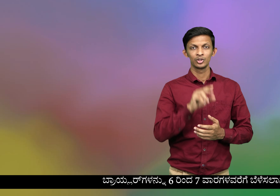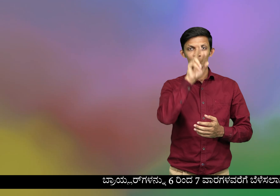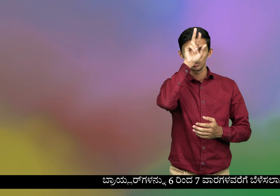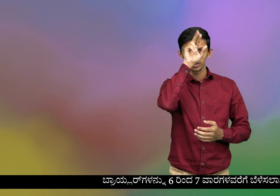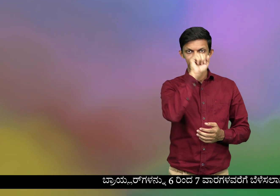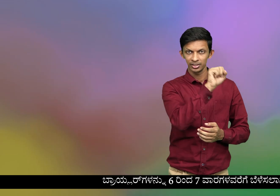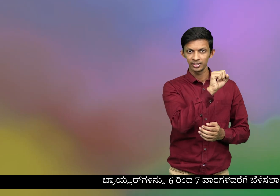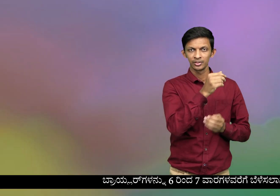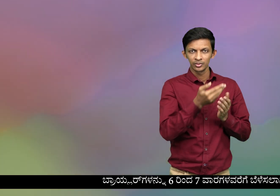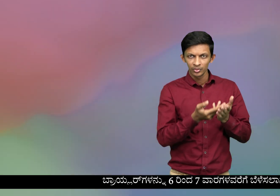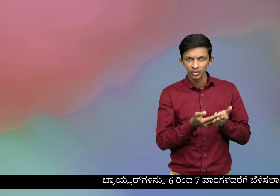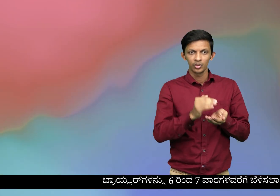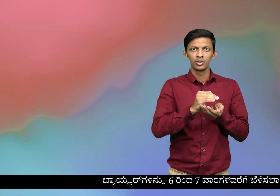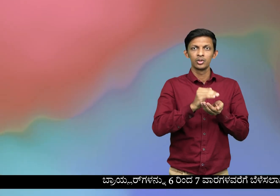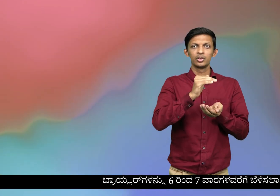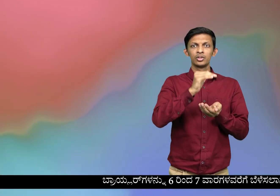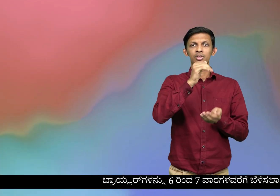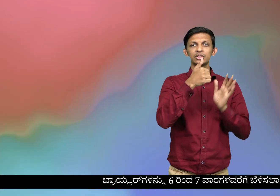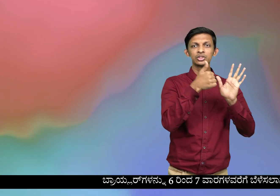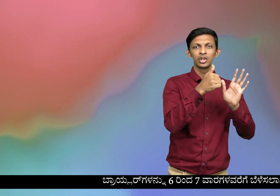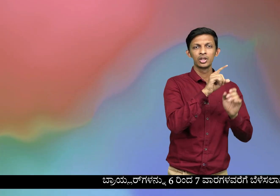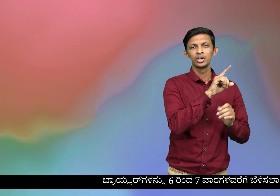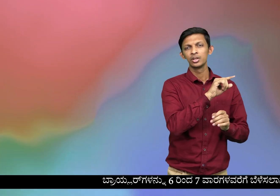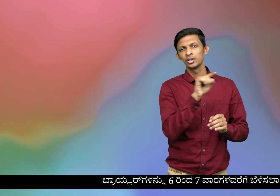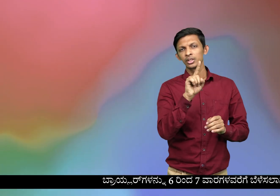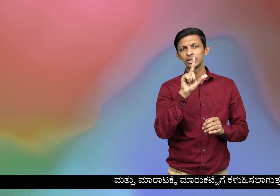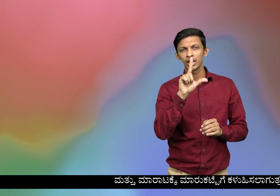ಬ್ರಾಯ್ಲರ್ಗಳನ್ನು 6 ರಿಂದ 7 ವಾರಗಳವರೆಗೆ ಬೆಳೆಸಲಾಗುತ್ತದೆ ಮತ್ತು